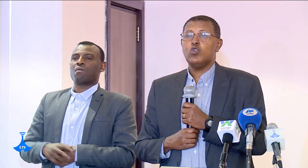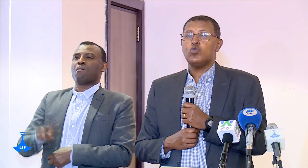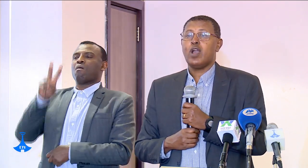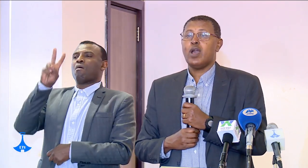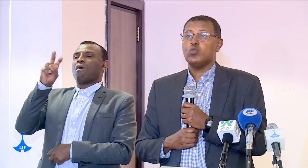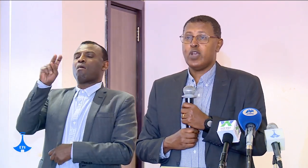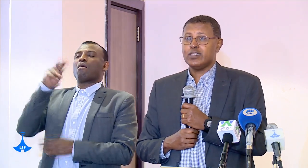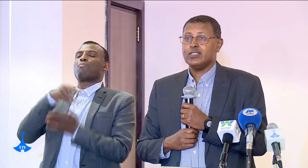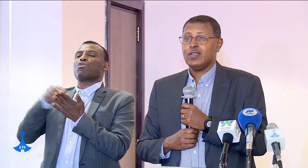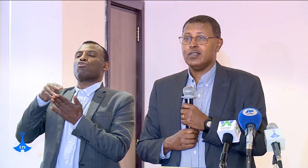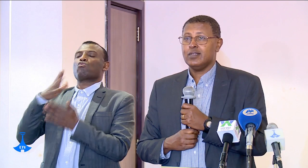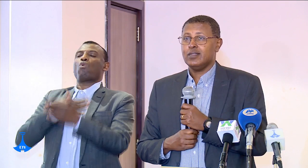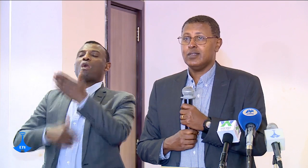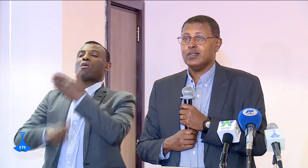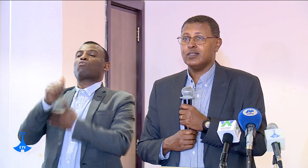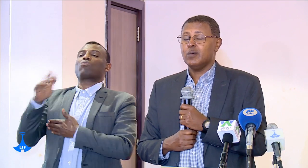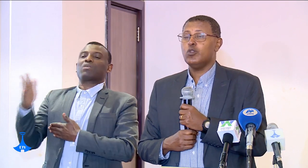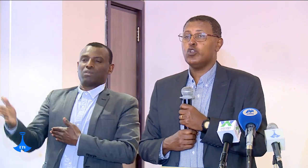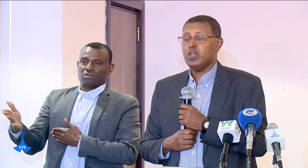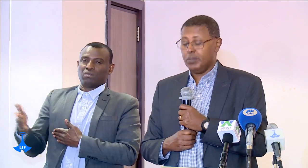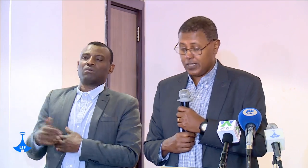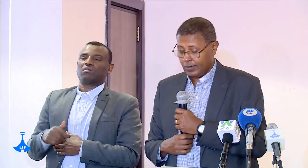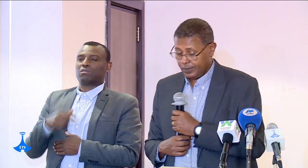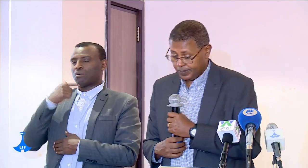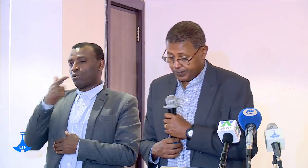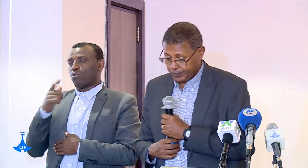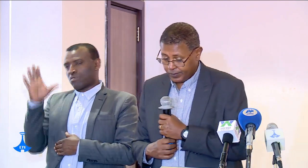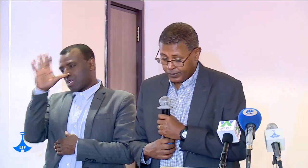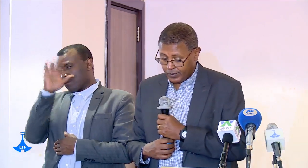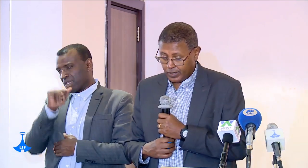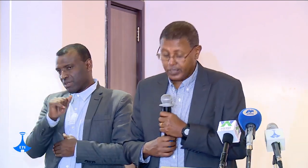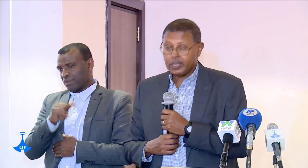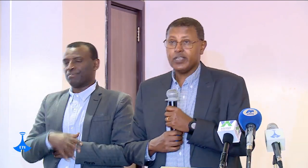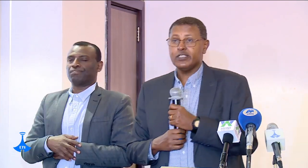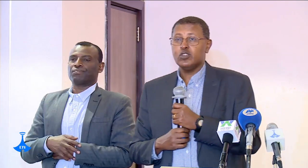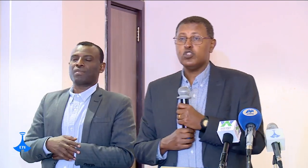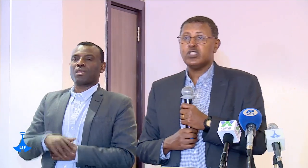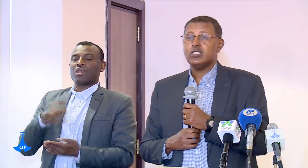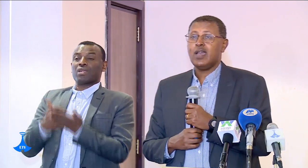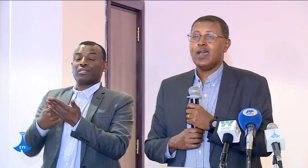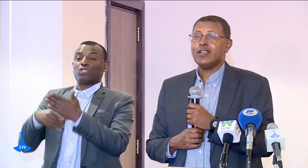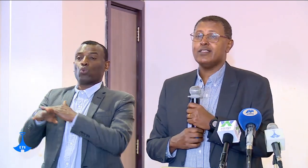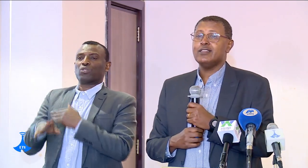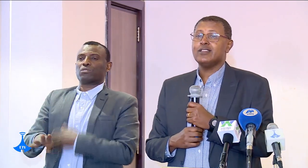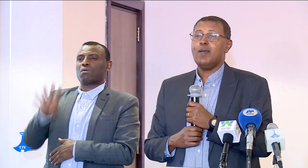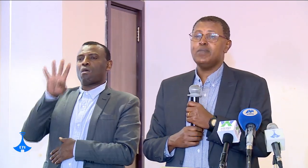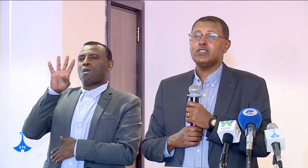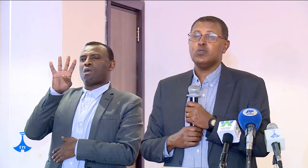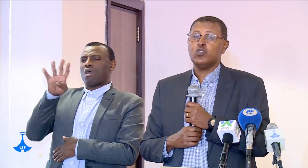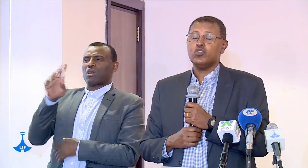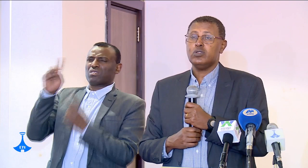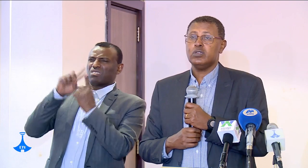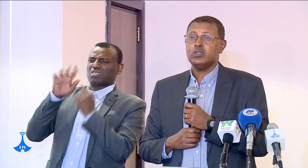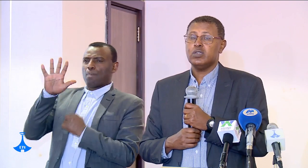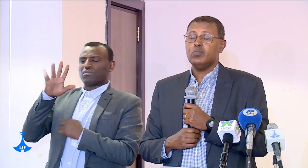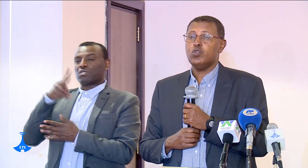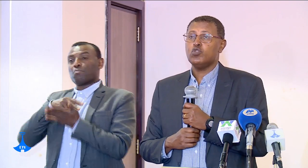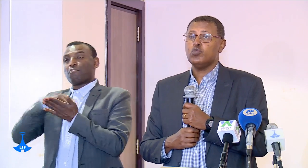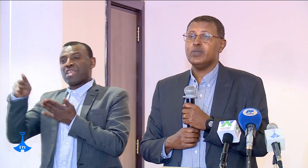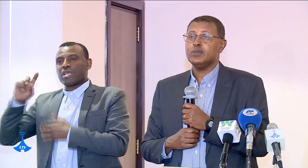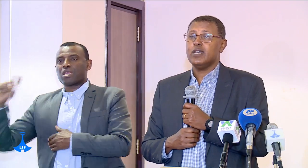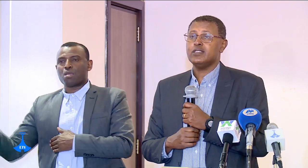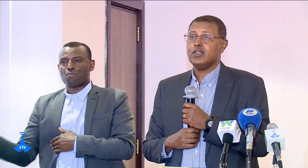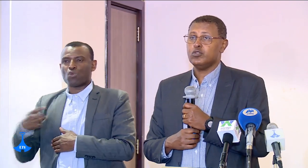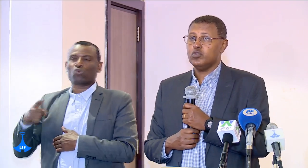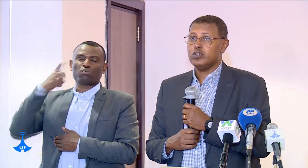20 ሚሊዮን አካል ጉዳተኛ ተብሎ ይገመታል። ከዚህ ውስጥ 4 እስከ 5 ሚሊዮን